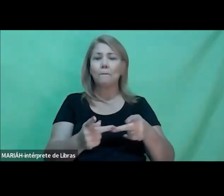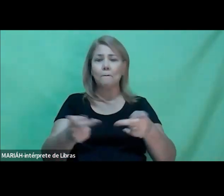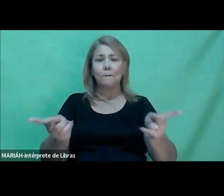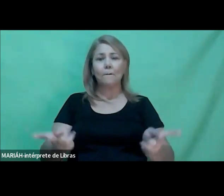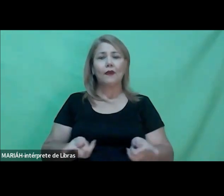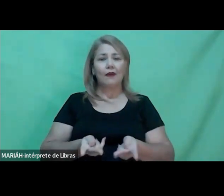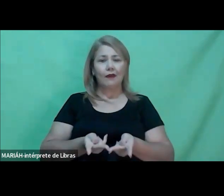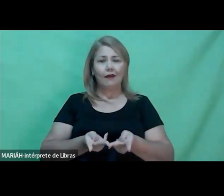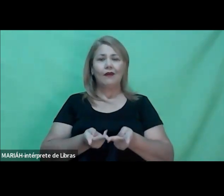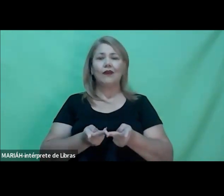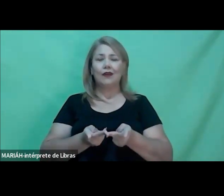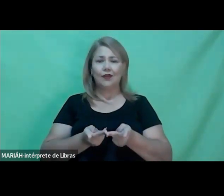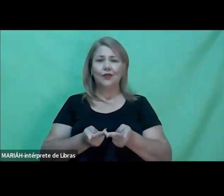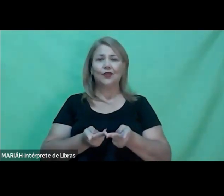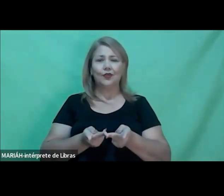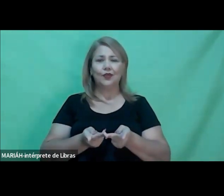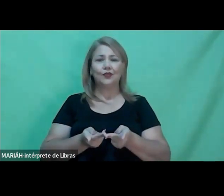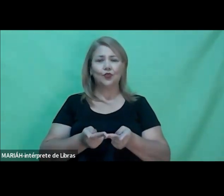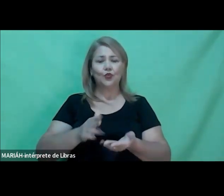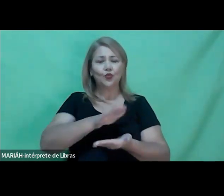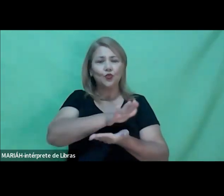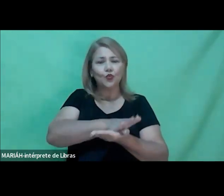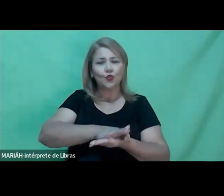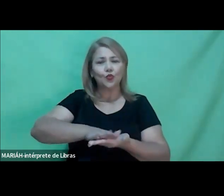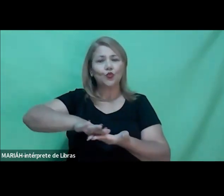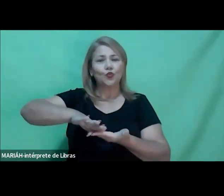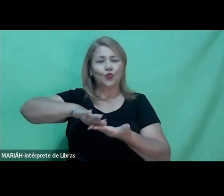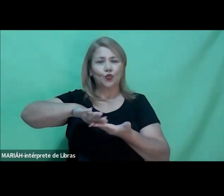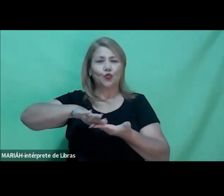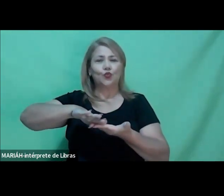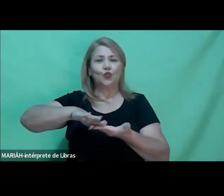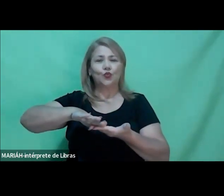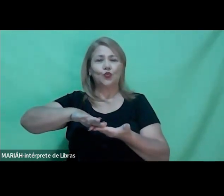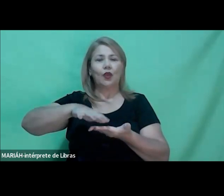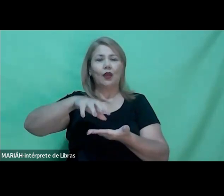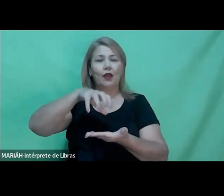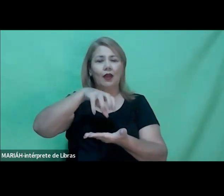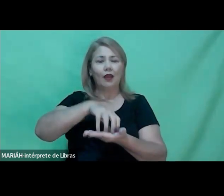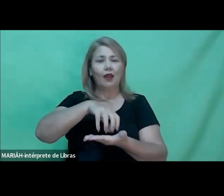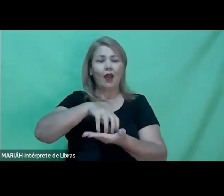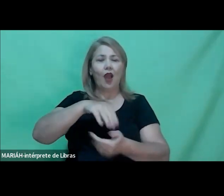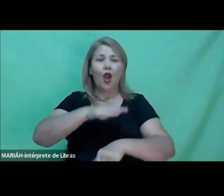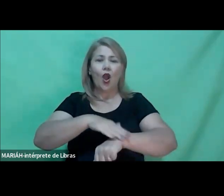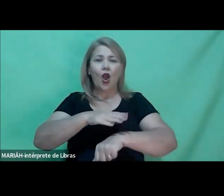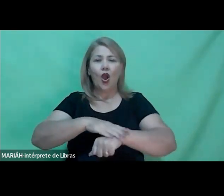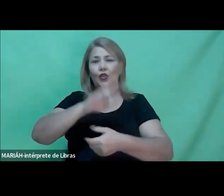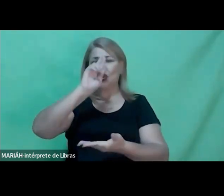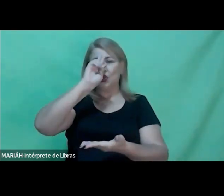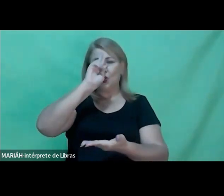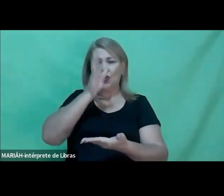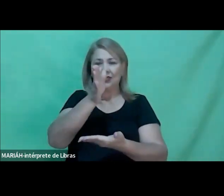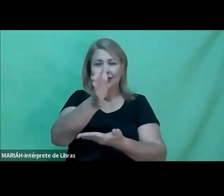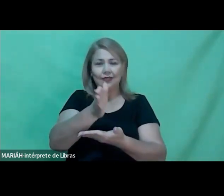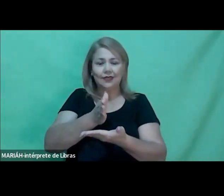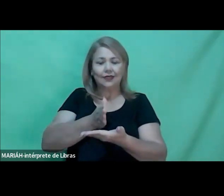donde es donde un reloj marcaría a las 12 ahí está el arroz bajo frente a ti muy cerca de ti están los frijoles